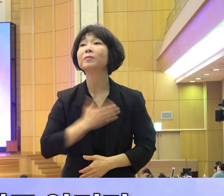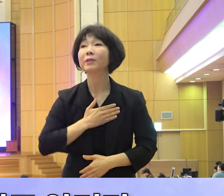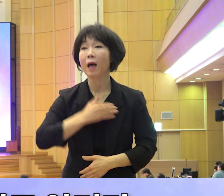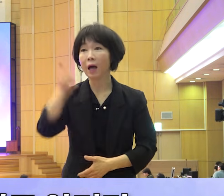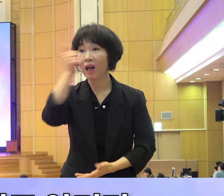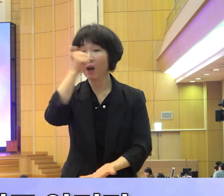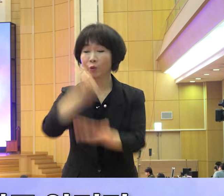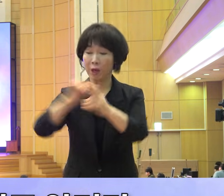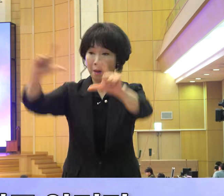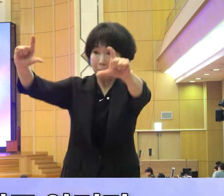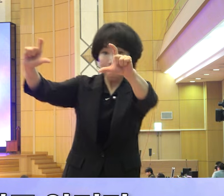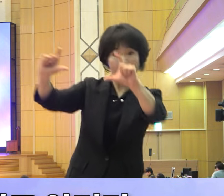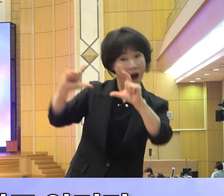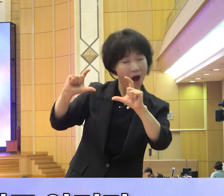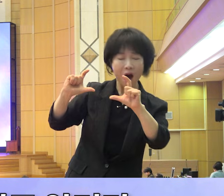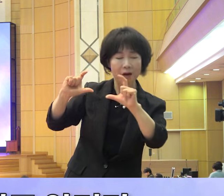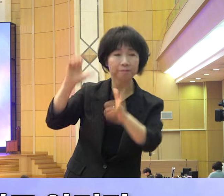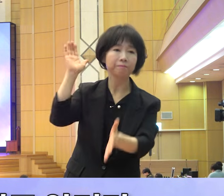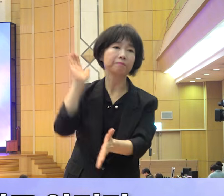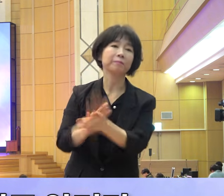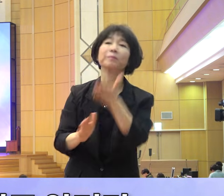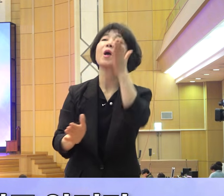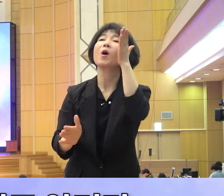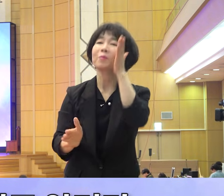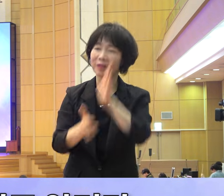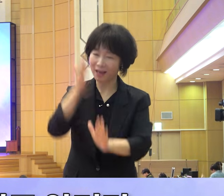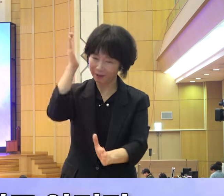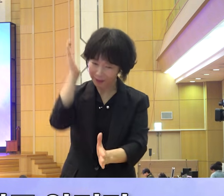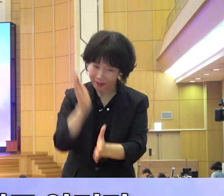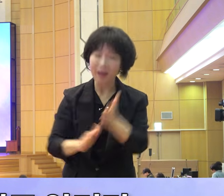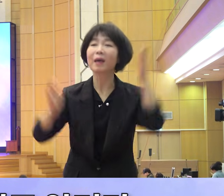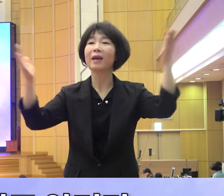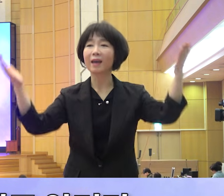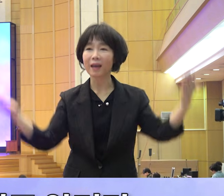되시오니 내게 정죄함